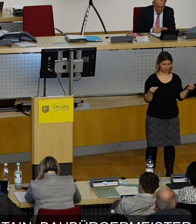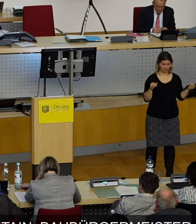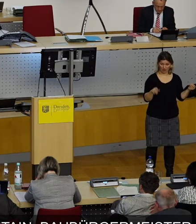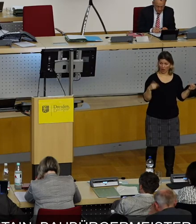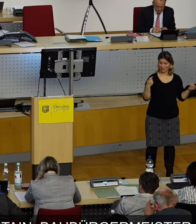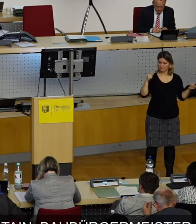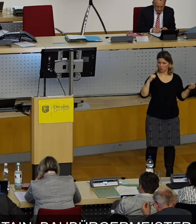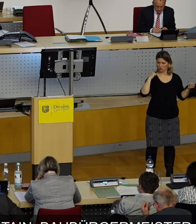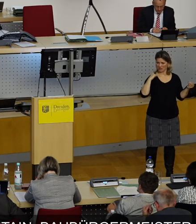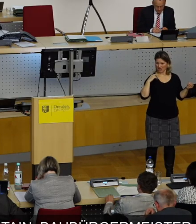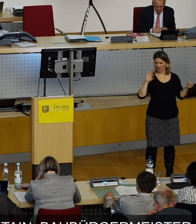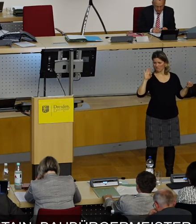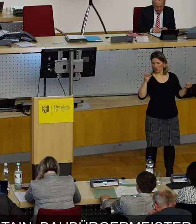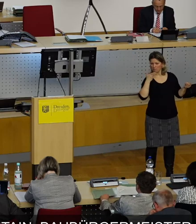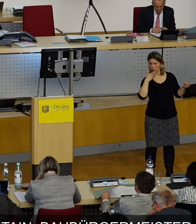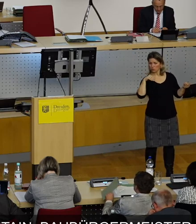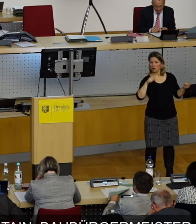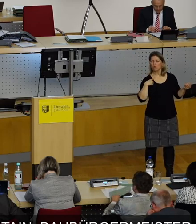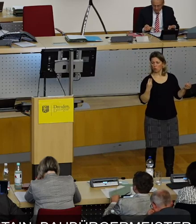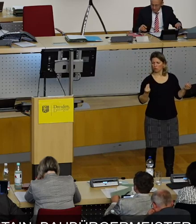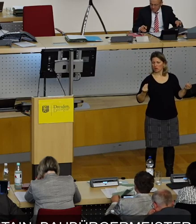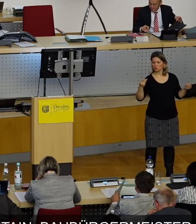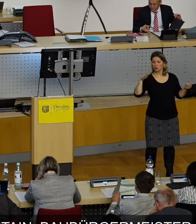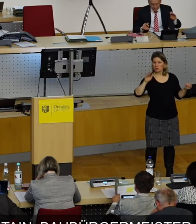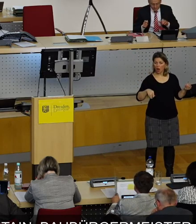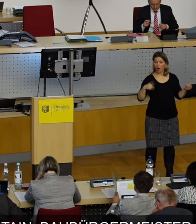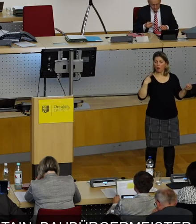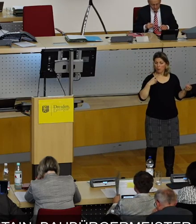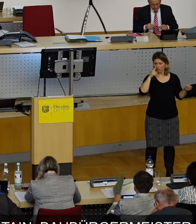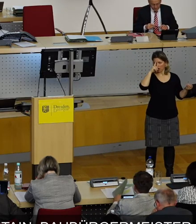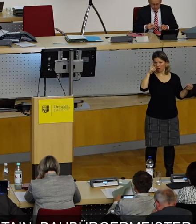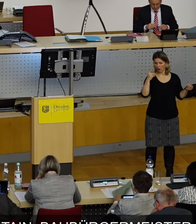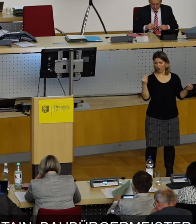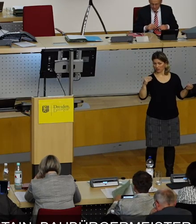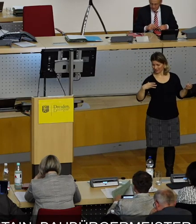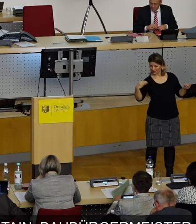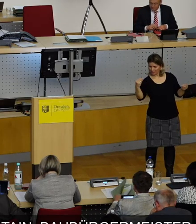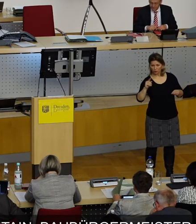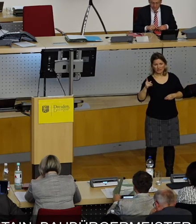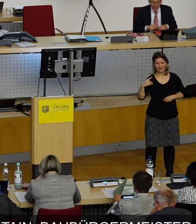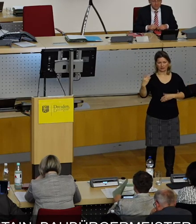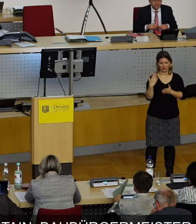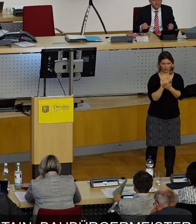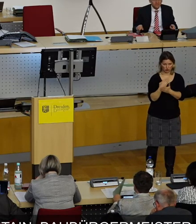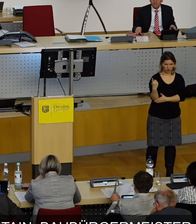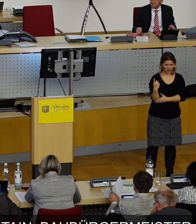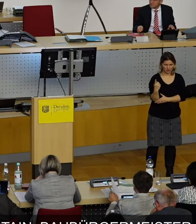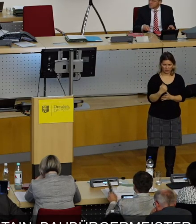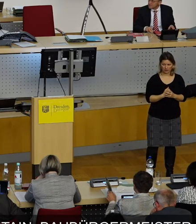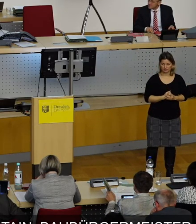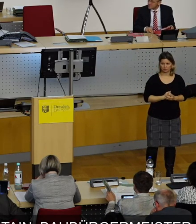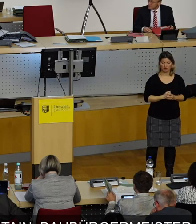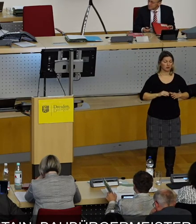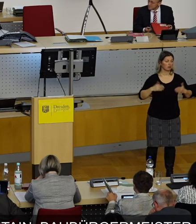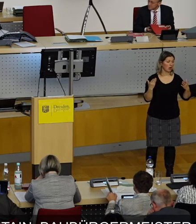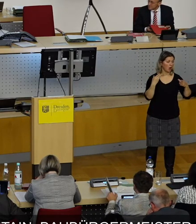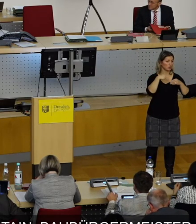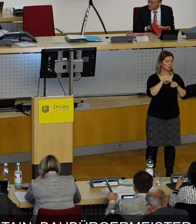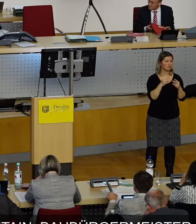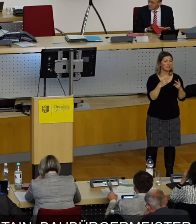beraten sie natürlich darüber hinaus, aber da kommt es immer darauf an, ob sie diesen Rat annehmen oder nicht. Und vielleicht ist in dem Zusammenhang auch erwähnenswert, heutzutage sitzen